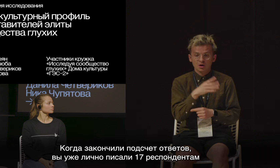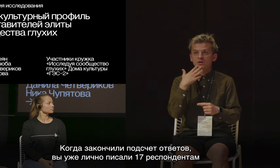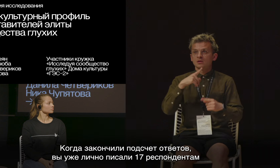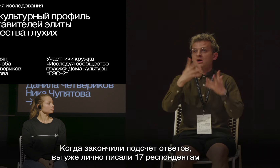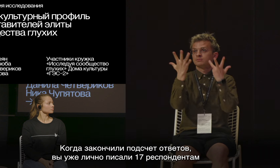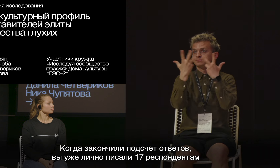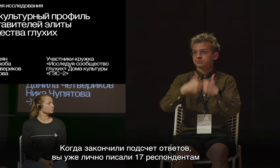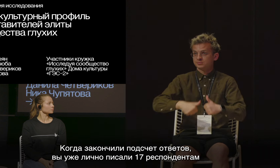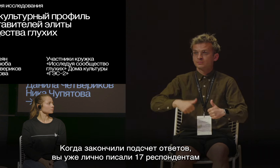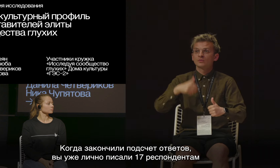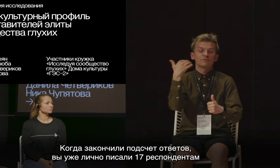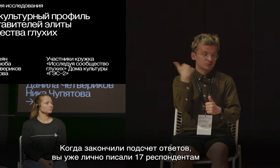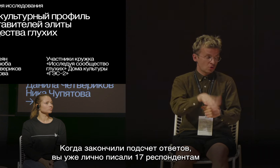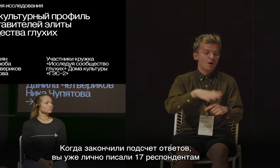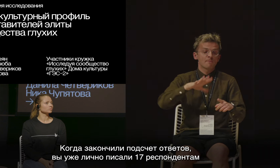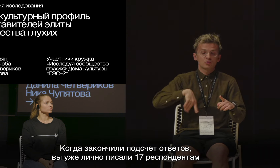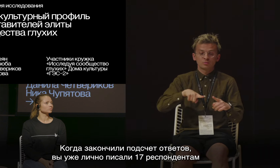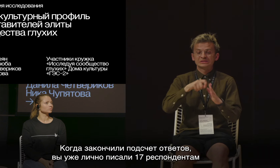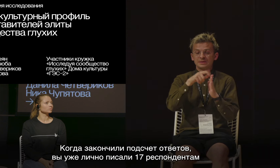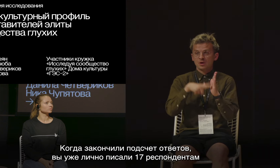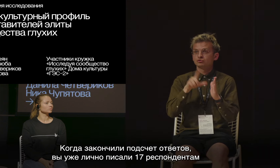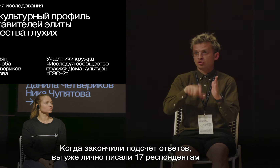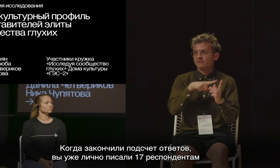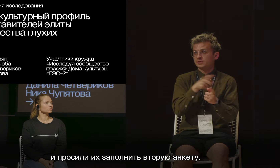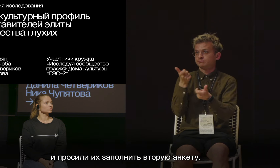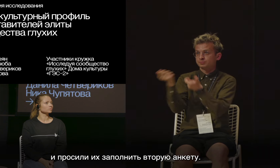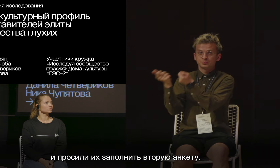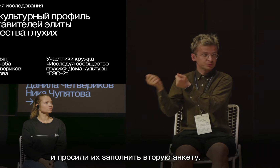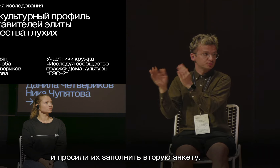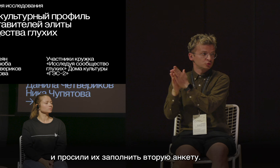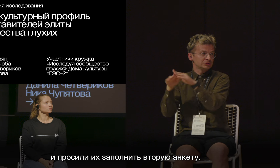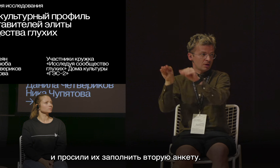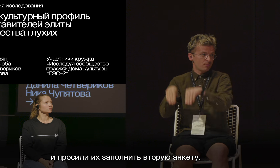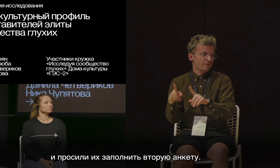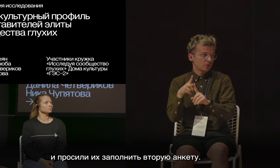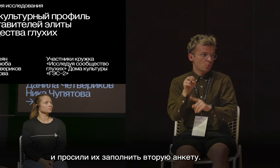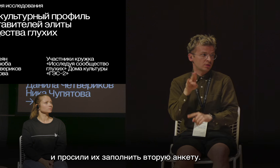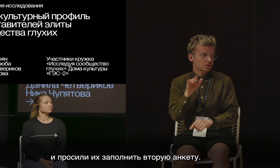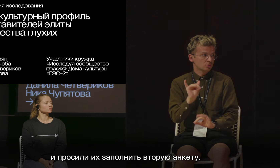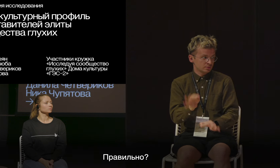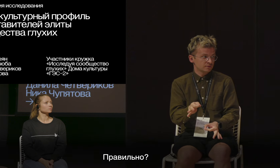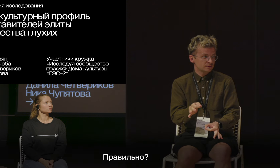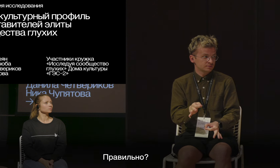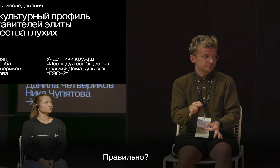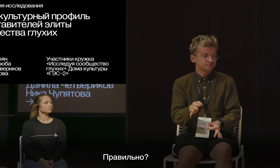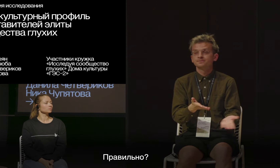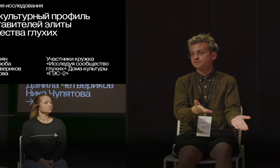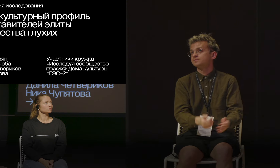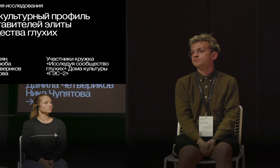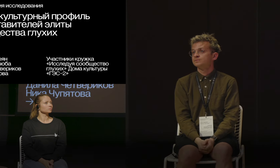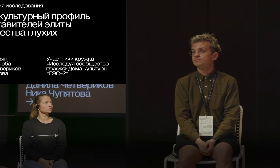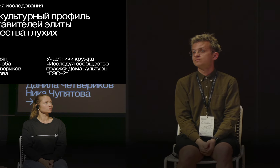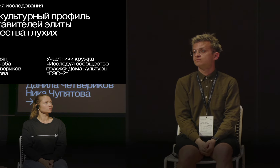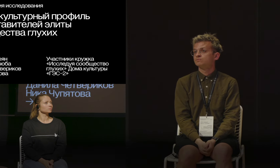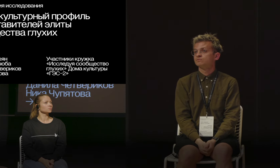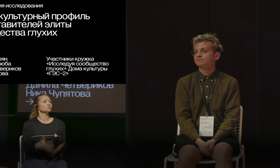ответил на него, это опрос через Google формы. Да, как вы проводили исследование и выделили это 17 топ, и